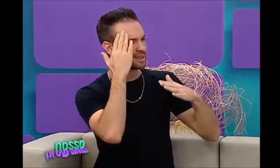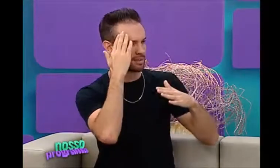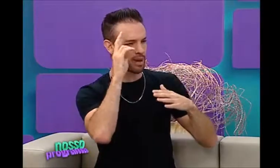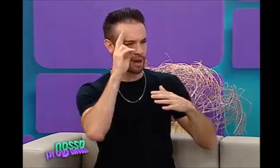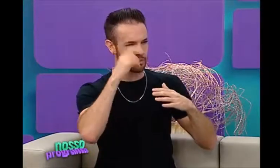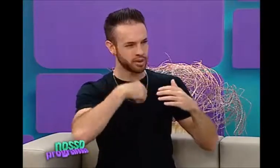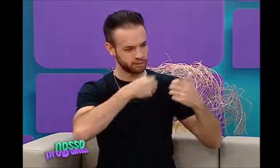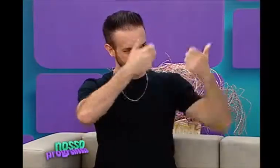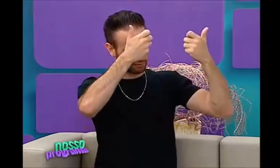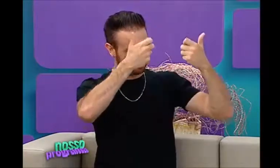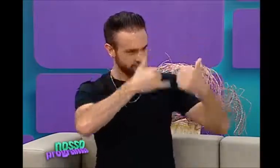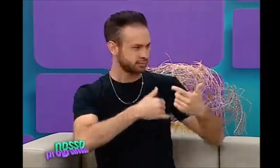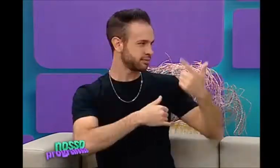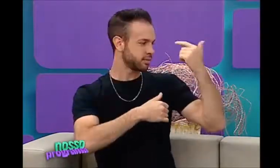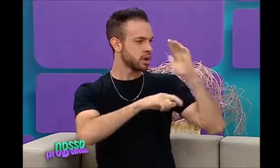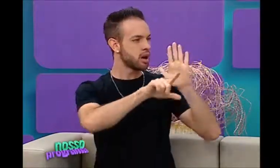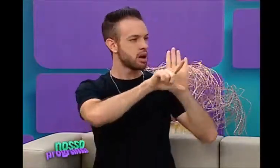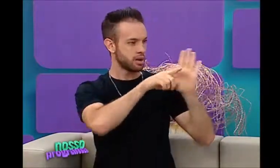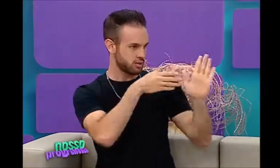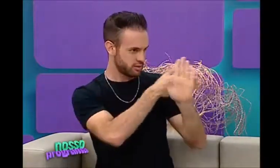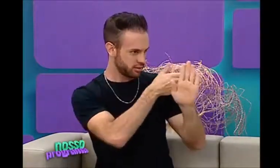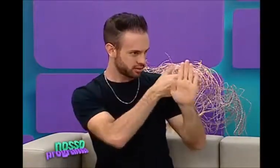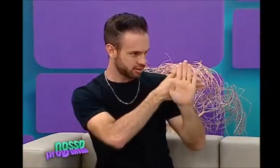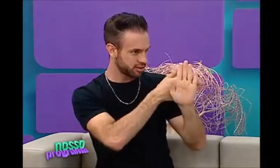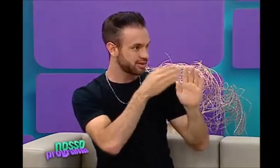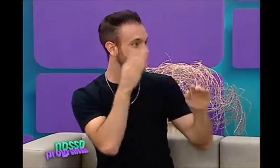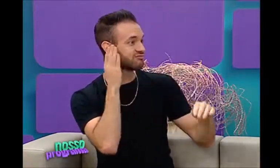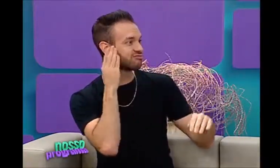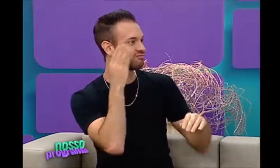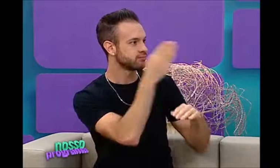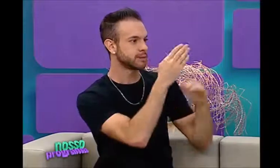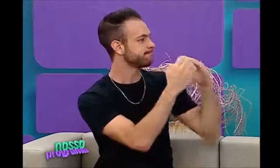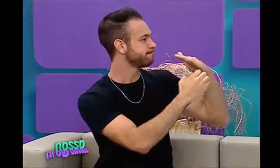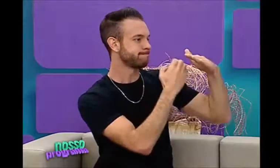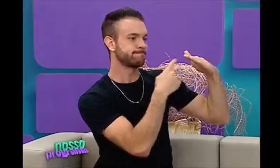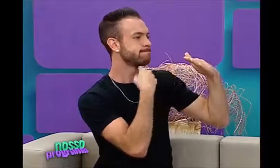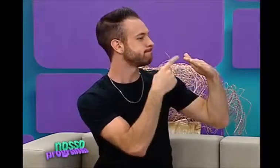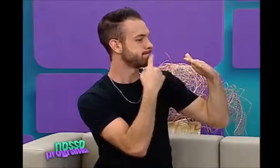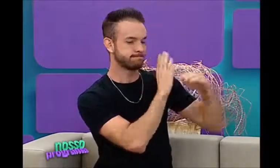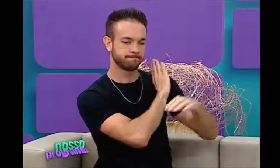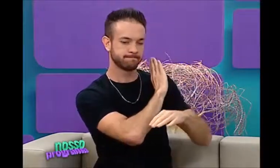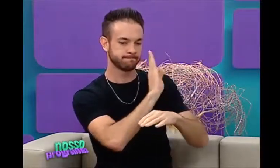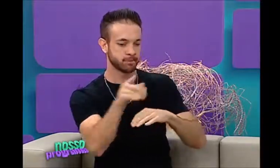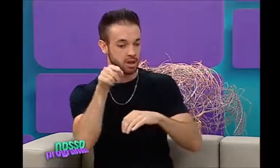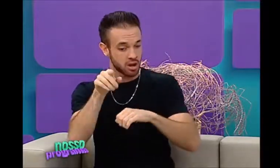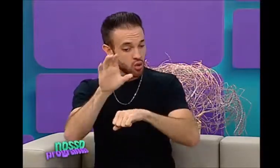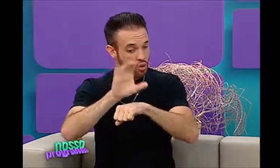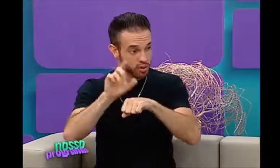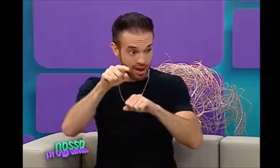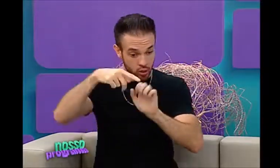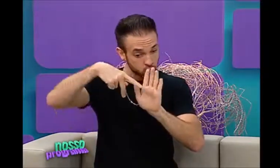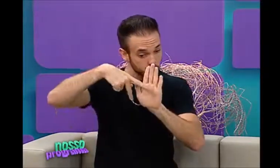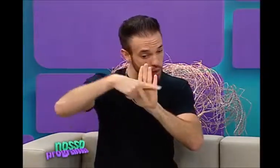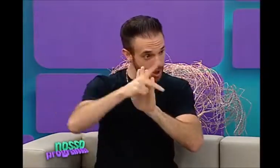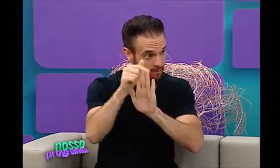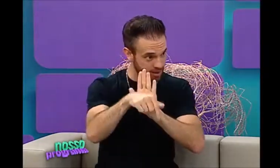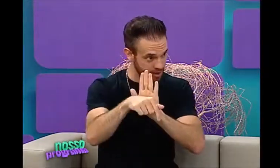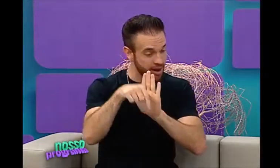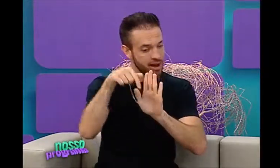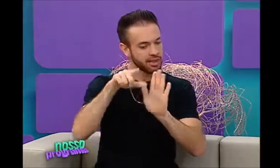ouvinte, porque lembra que eu expliquei antes? A empresa não tem as leis certinhas de acessibilidade, de